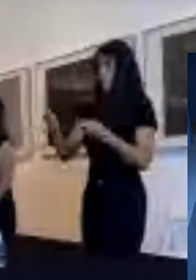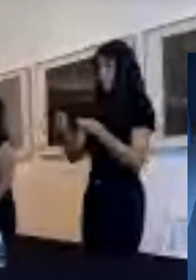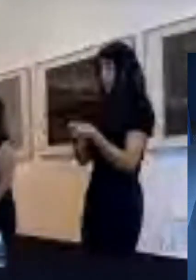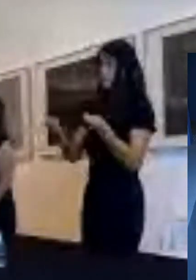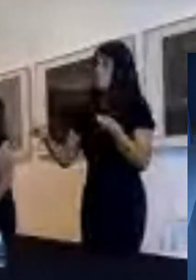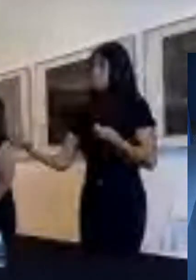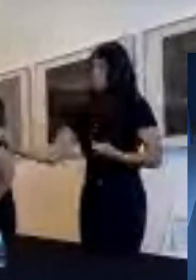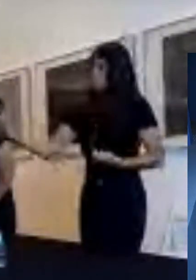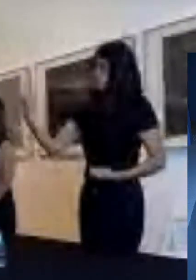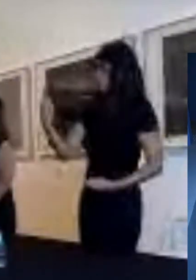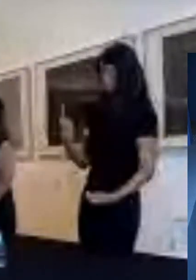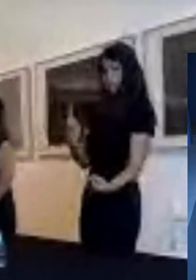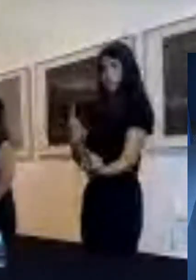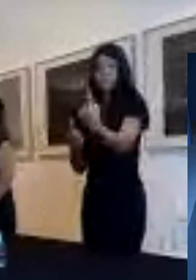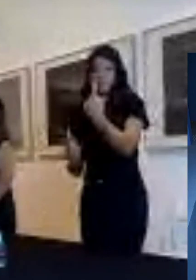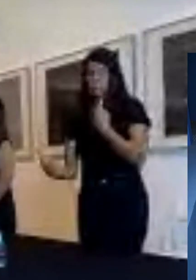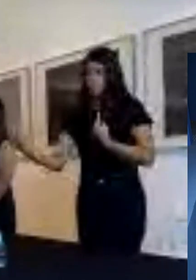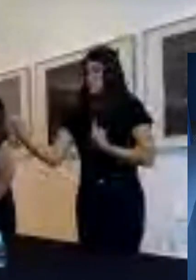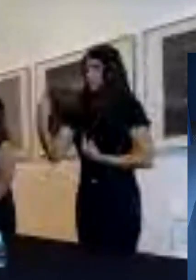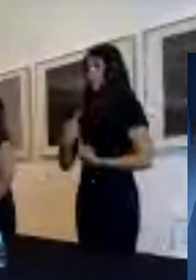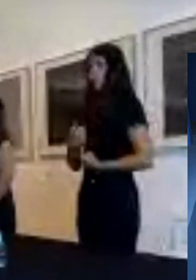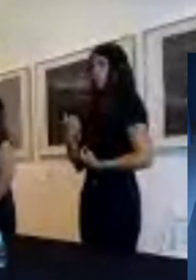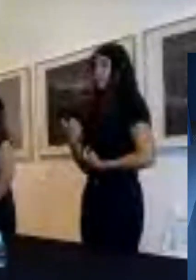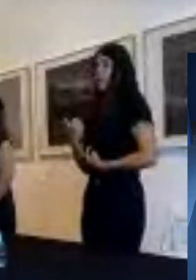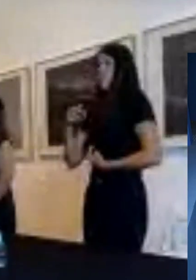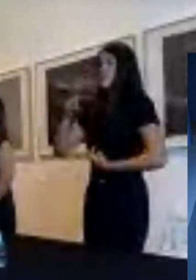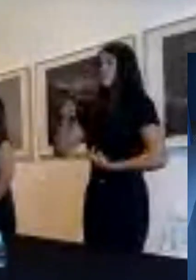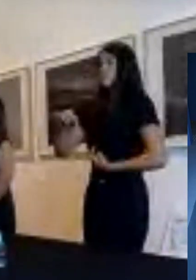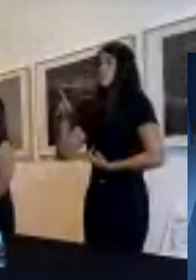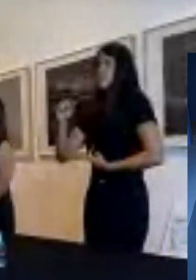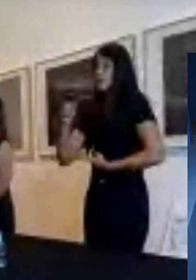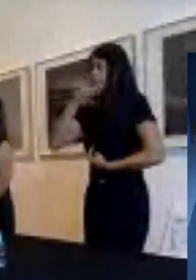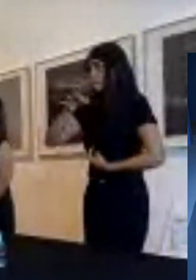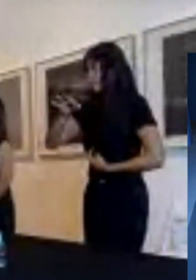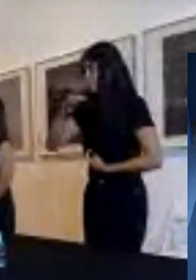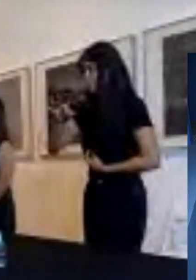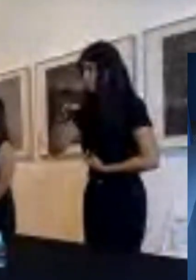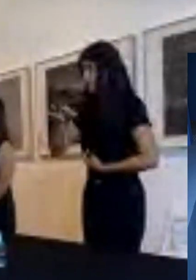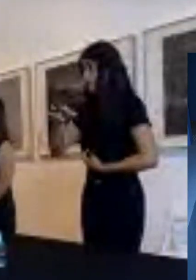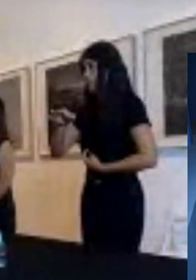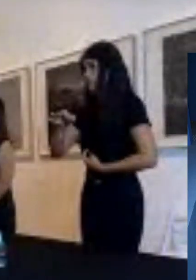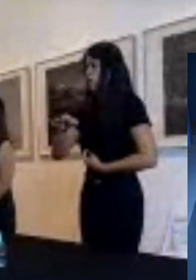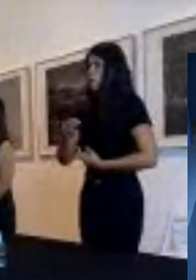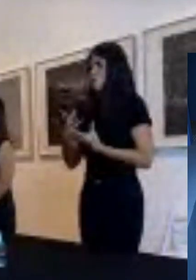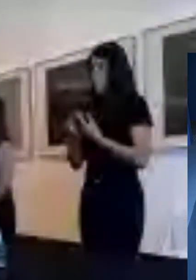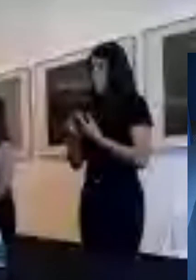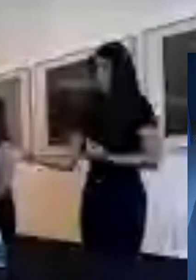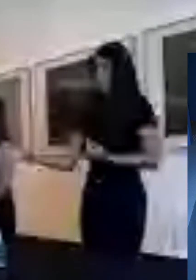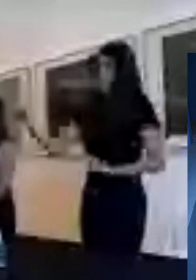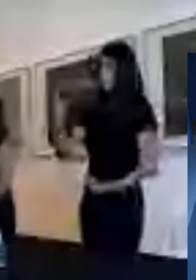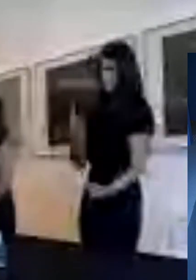llegaba, como decía Panchi, nos tocó literalmente varias personas que